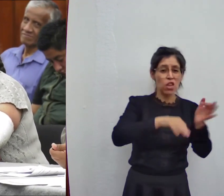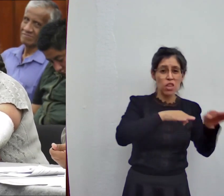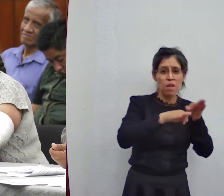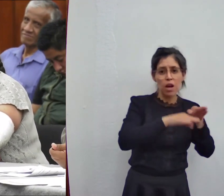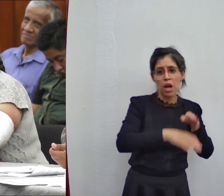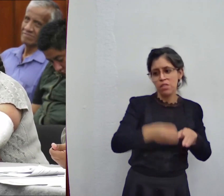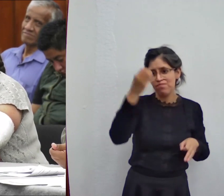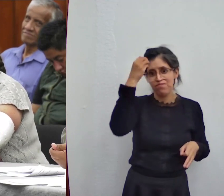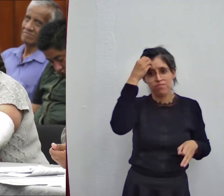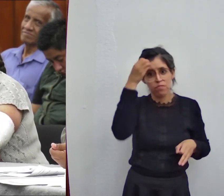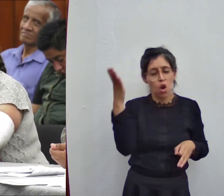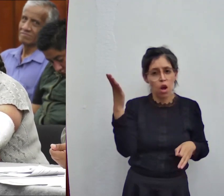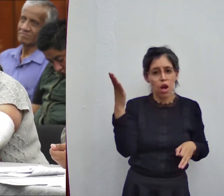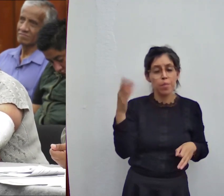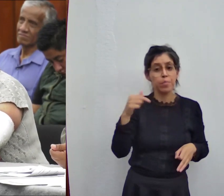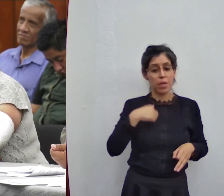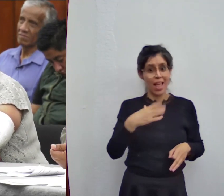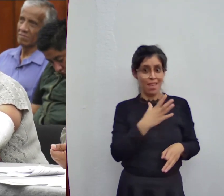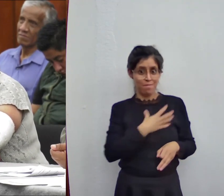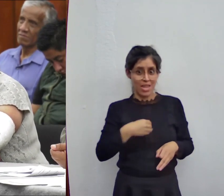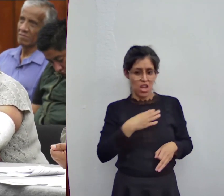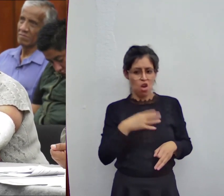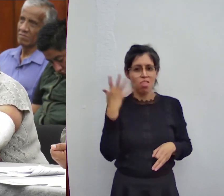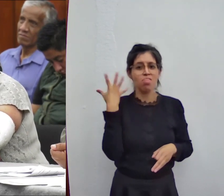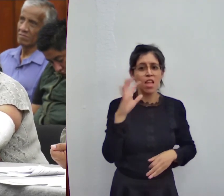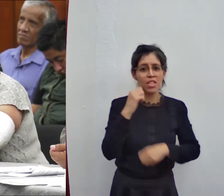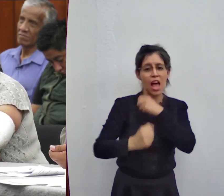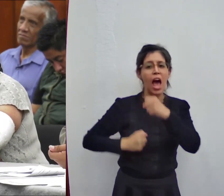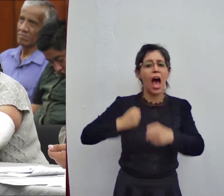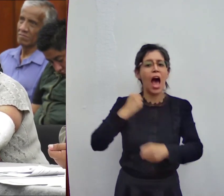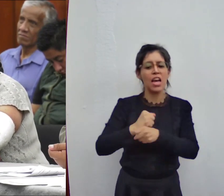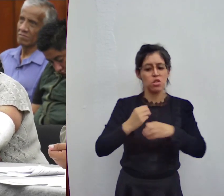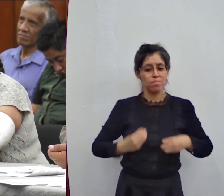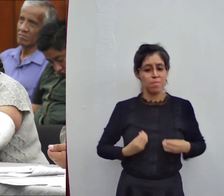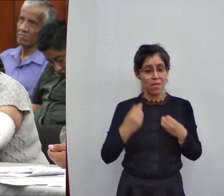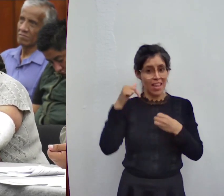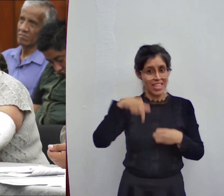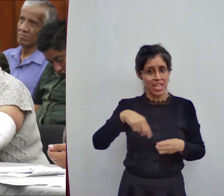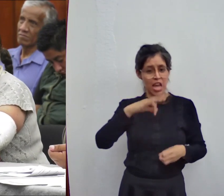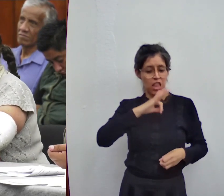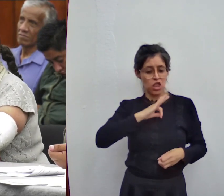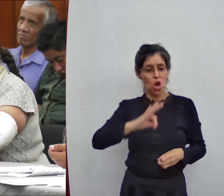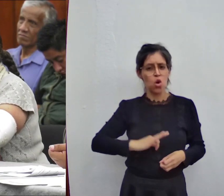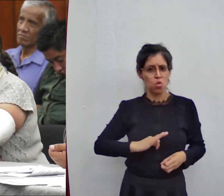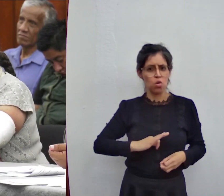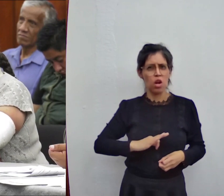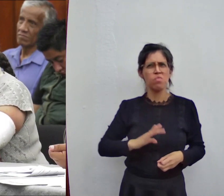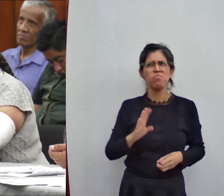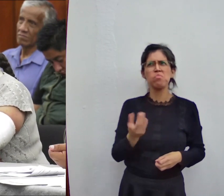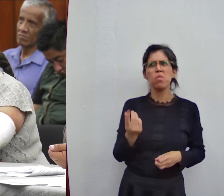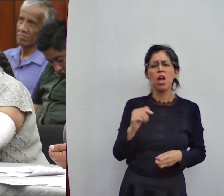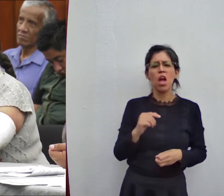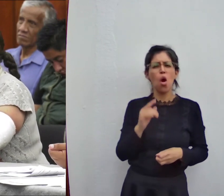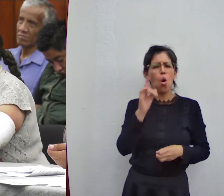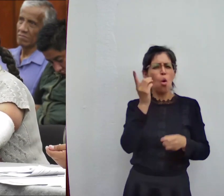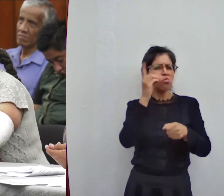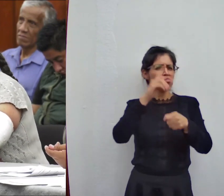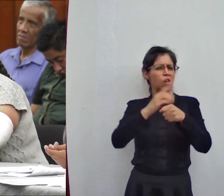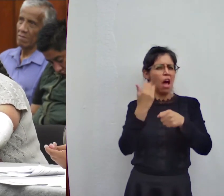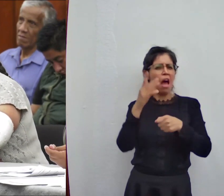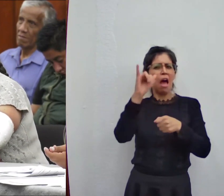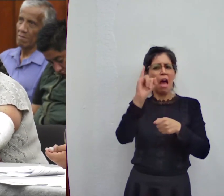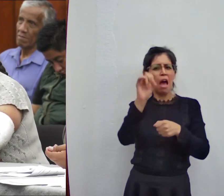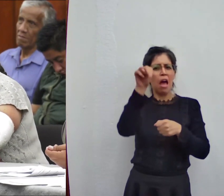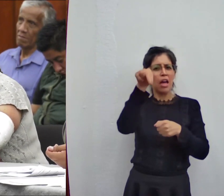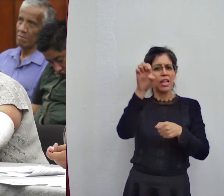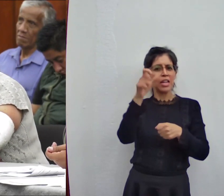tiene 10 años viviendo en la colonia Sebastián Lerdo de Tejada, de aquí de Toluca. El día que pasó el INEGI a levantar